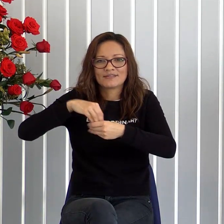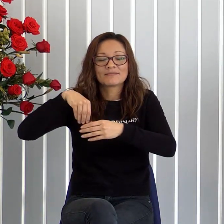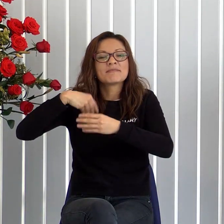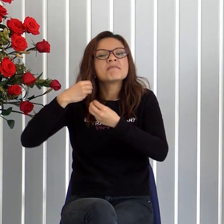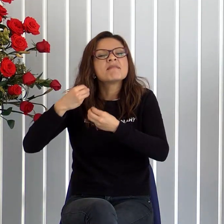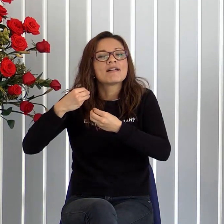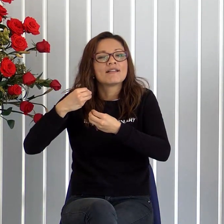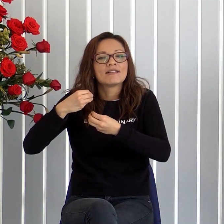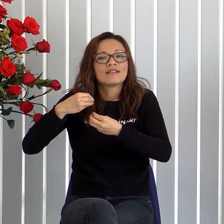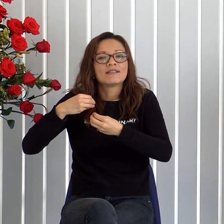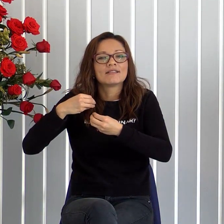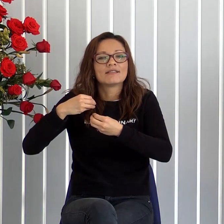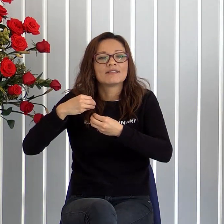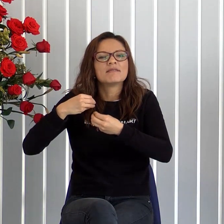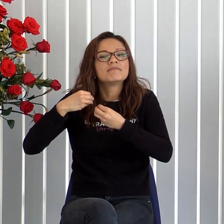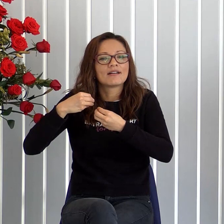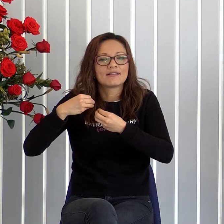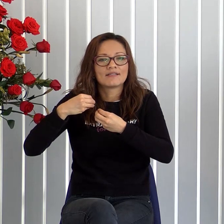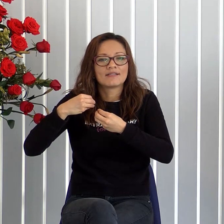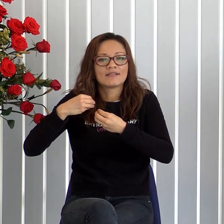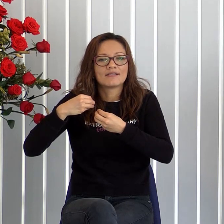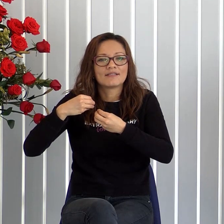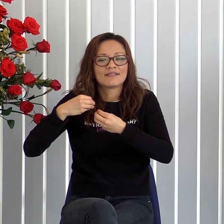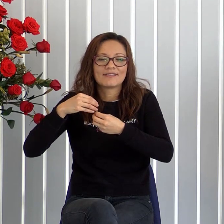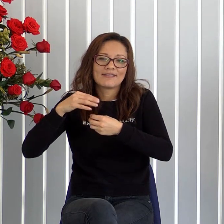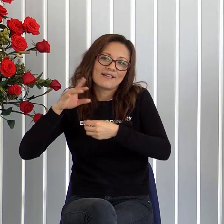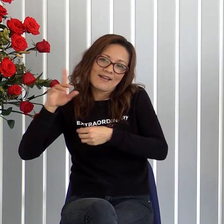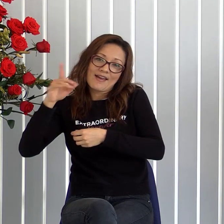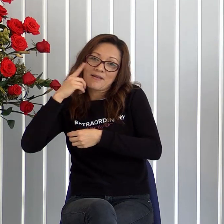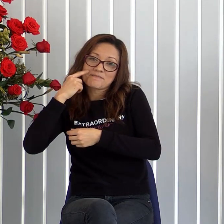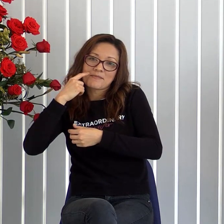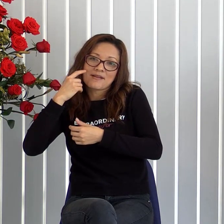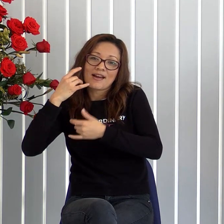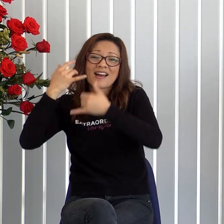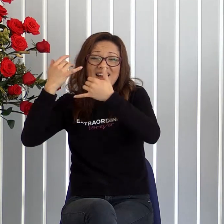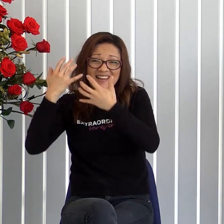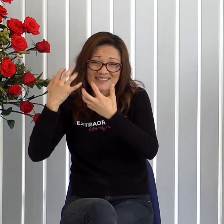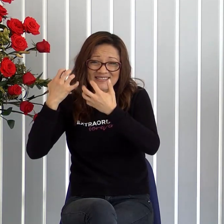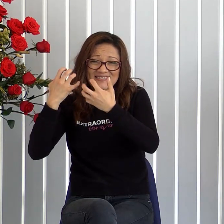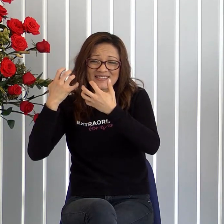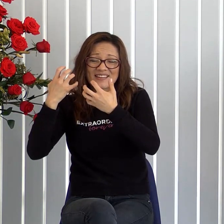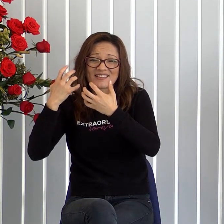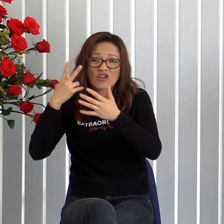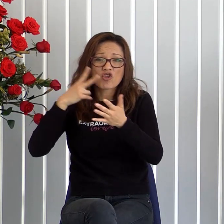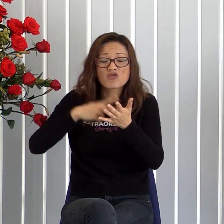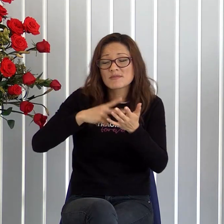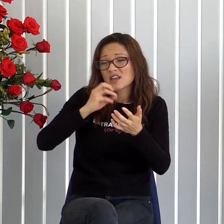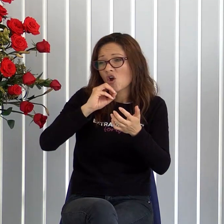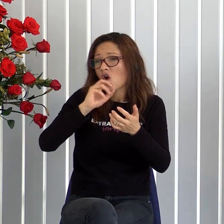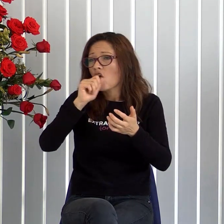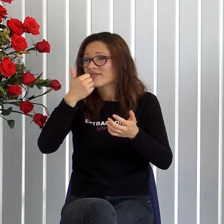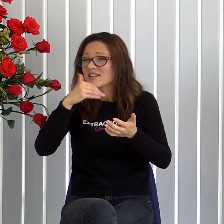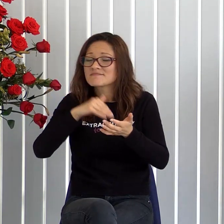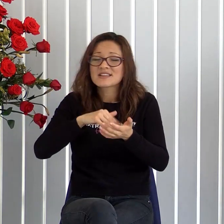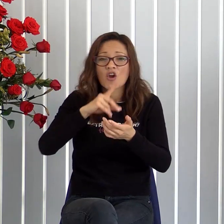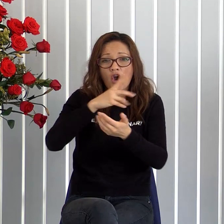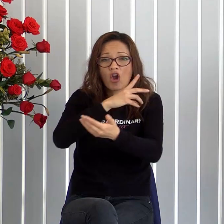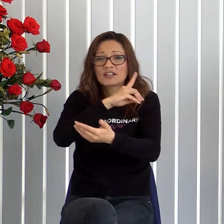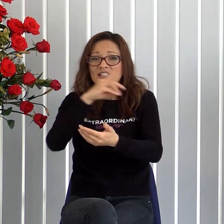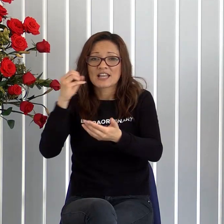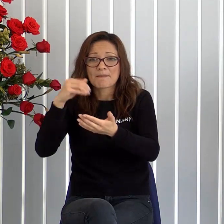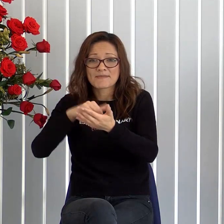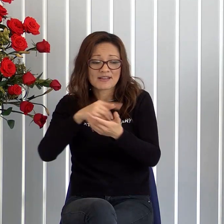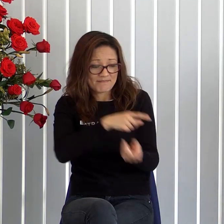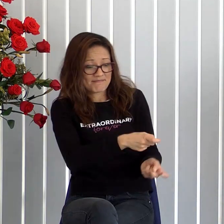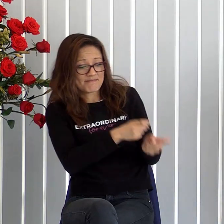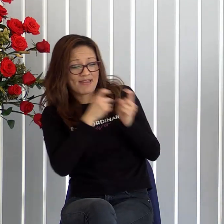qué? ¿Para qué? El papá quiere los 2,000 pesitos o los 10,000 pesitos o los 100,000 pesitos que el niño le